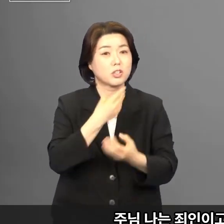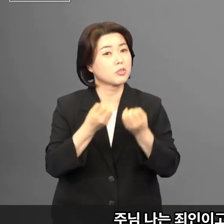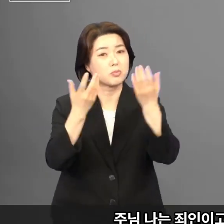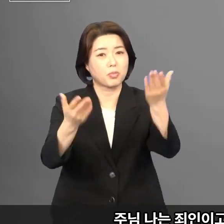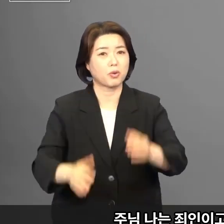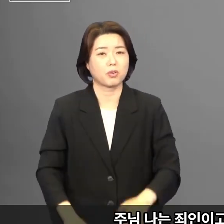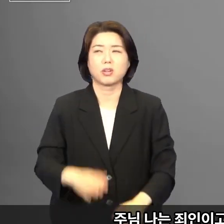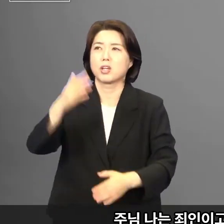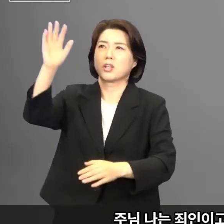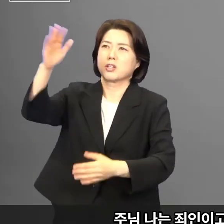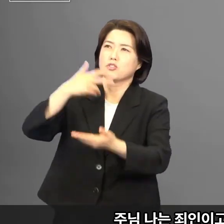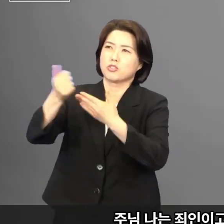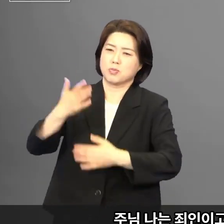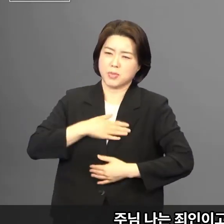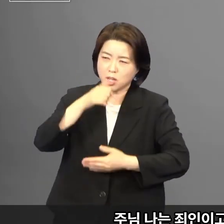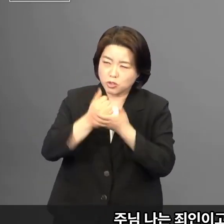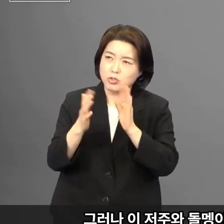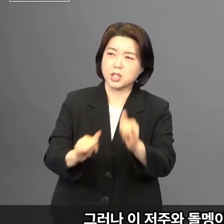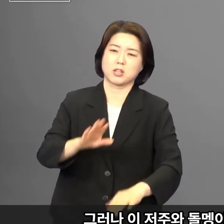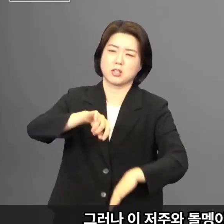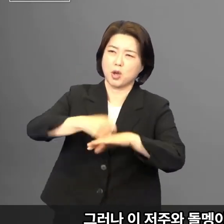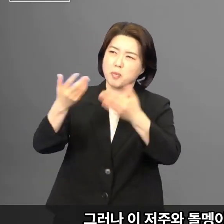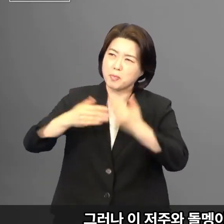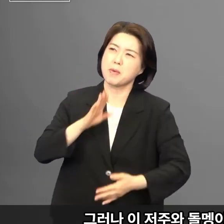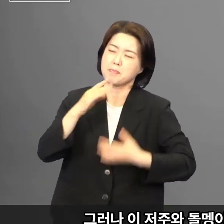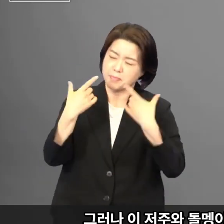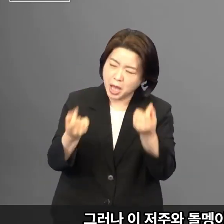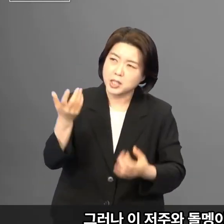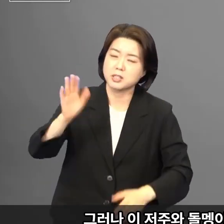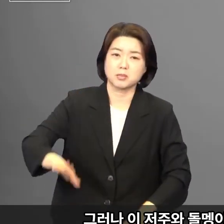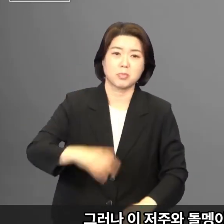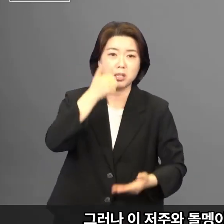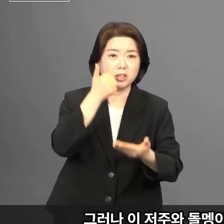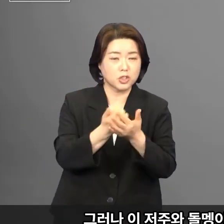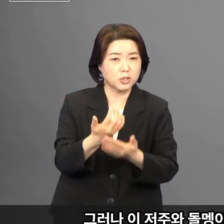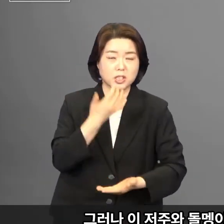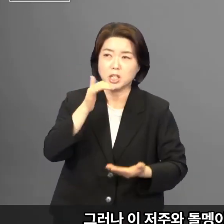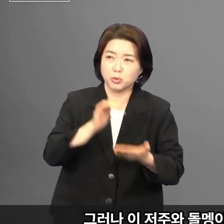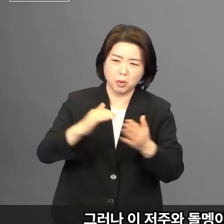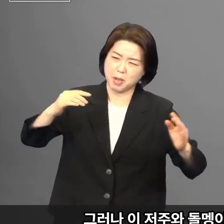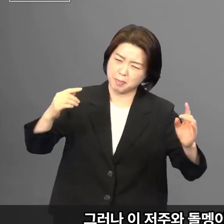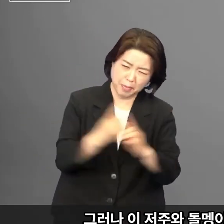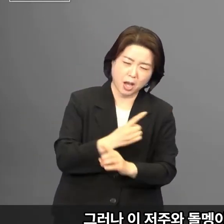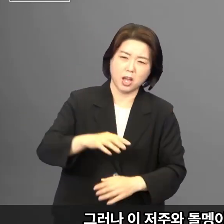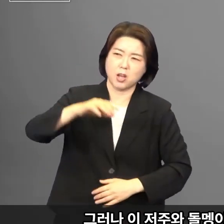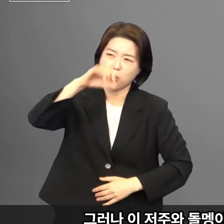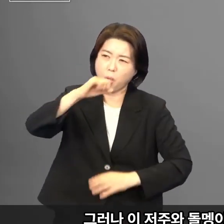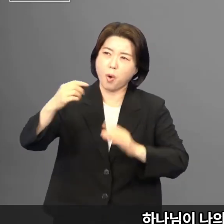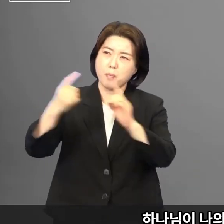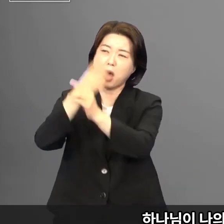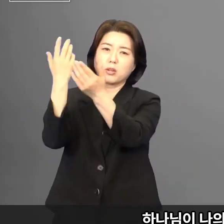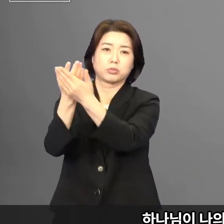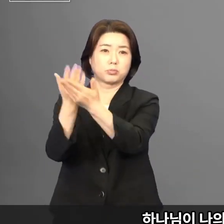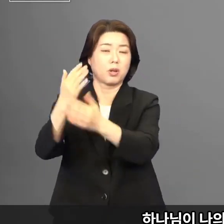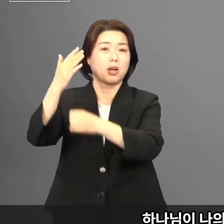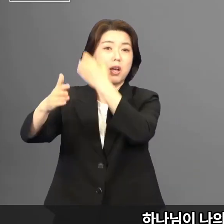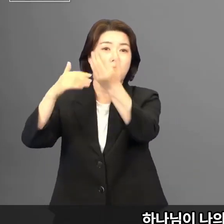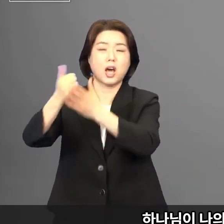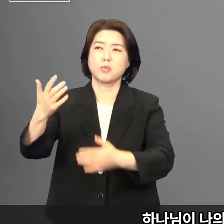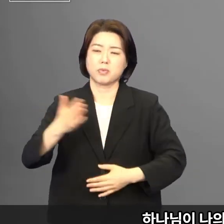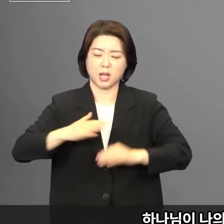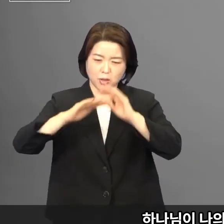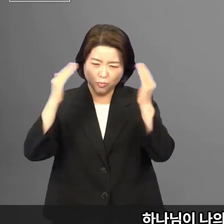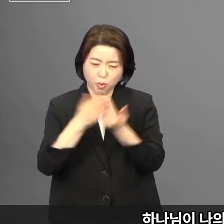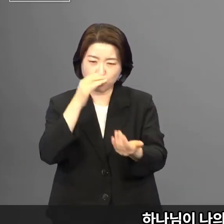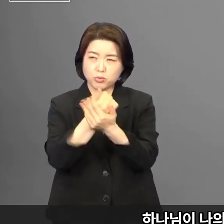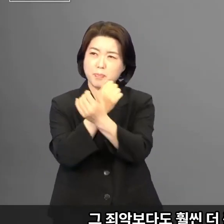나는 죄인이고 나는 벌받아 마땅하지만 그러나 이 저주와 덜맹이가 바뀌어 선이 되게 해주셔서 하나님이 나의 모든